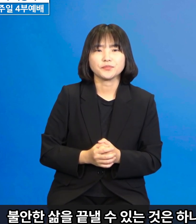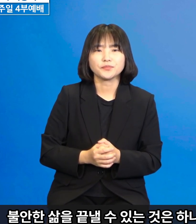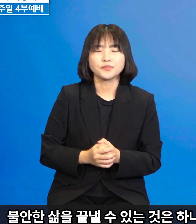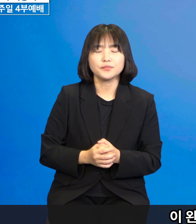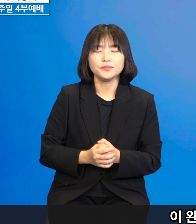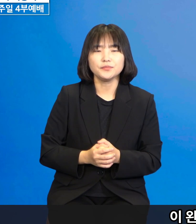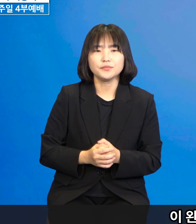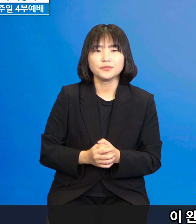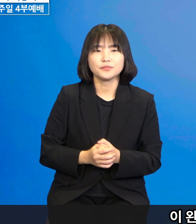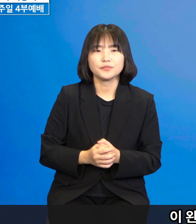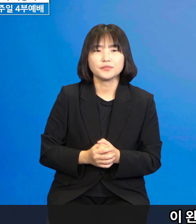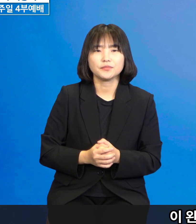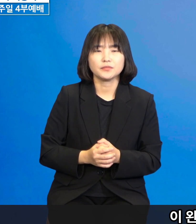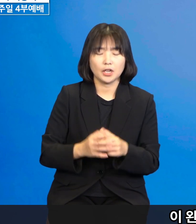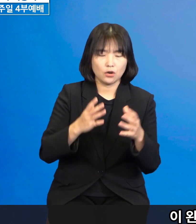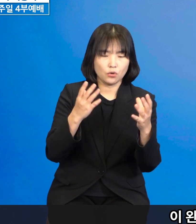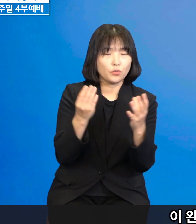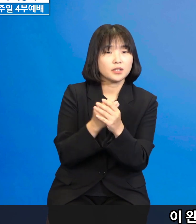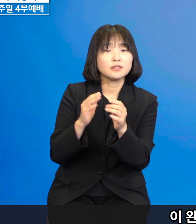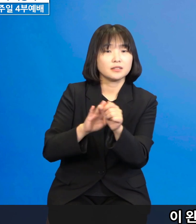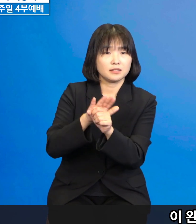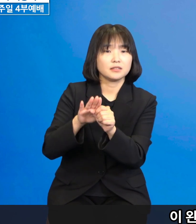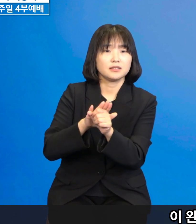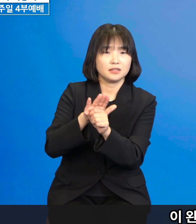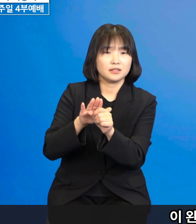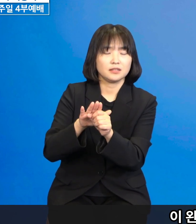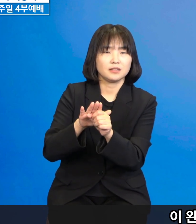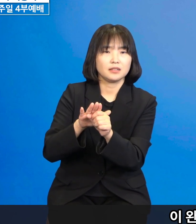사랑입니다. 이 완전한 사랑,